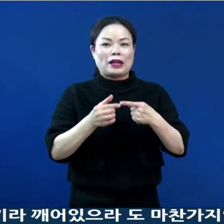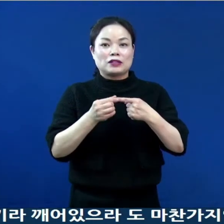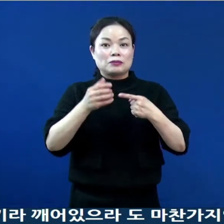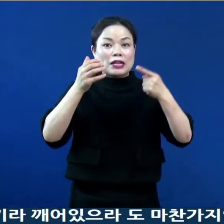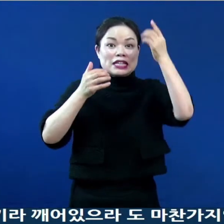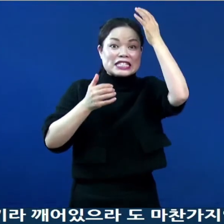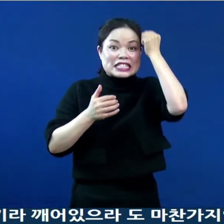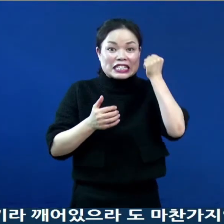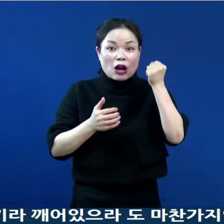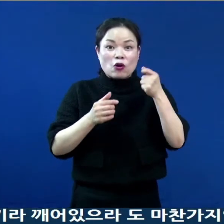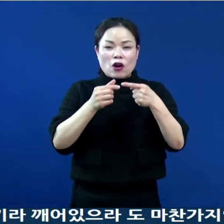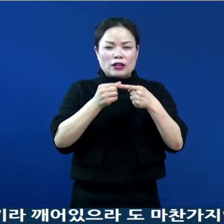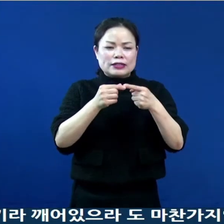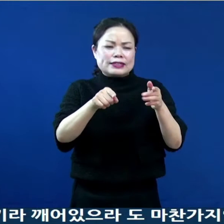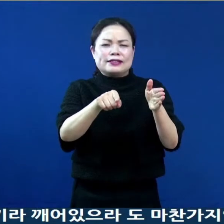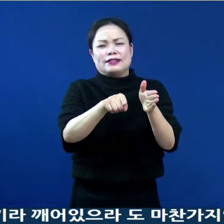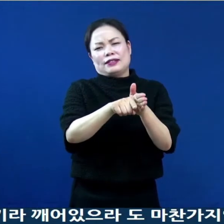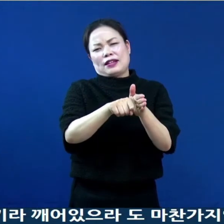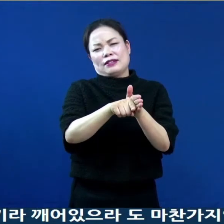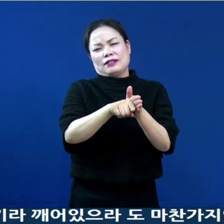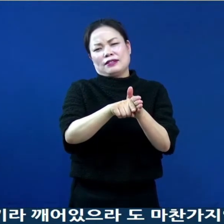기억하라. 신앙은